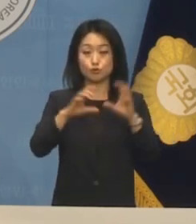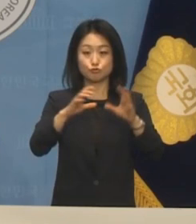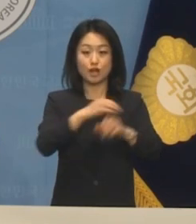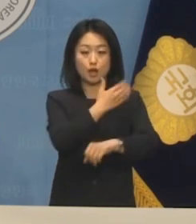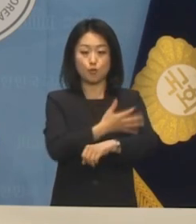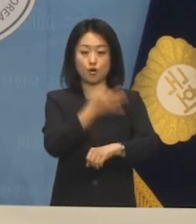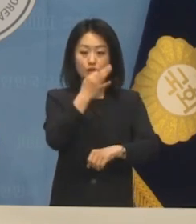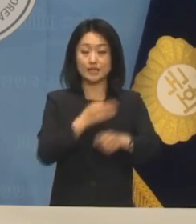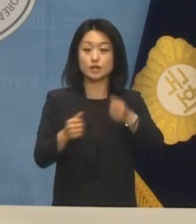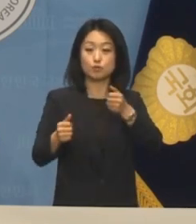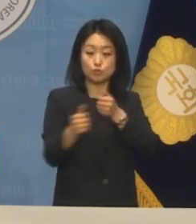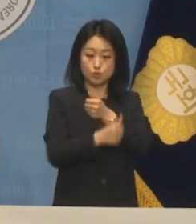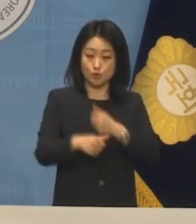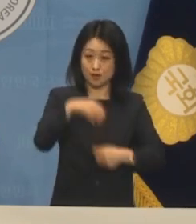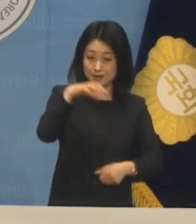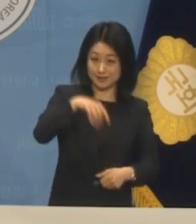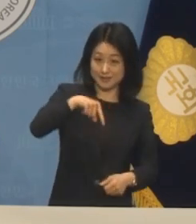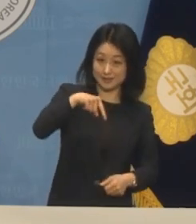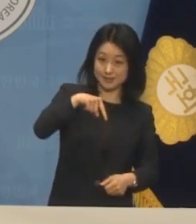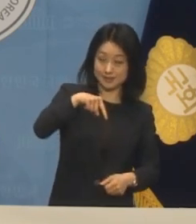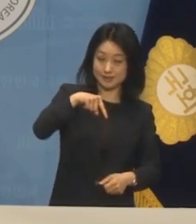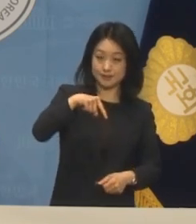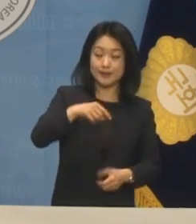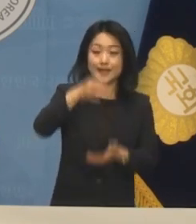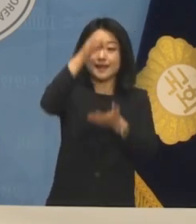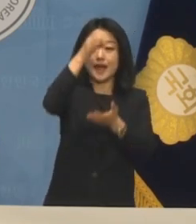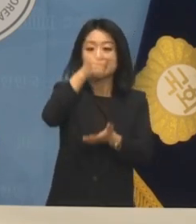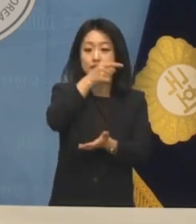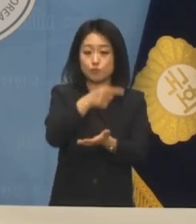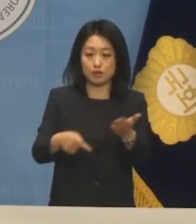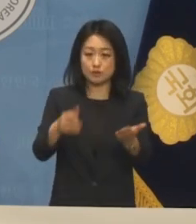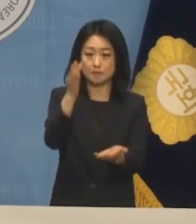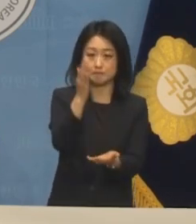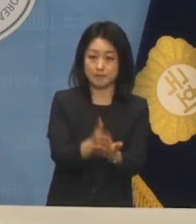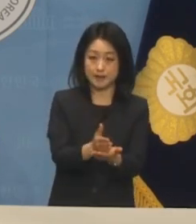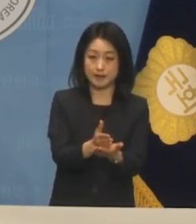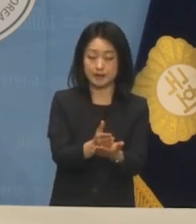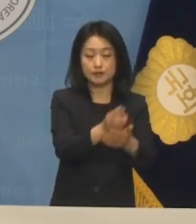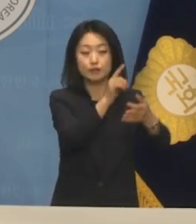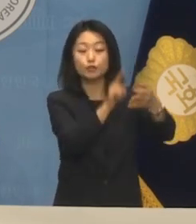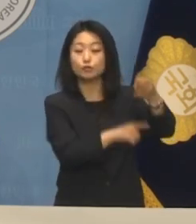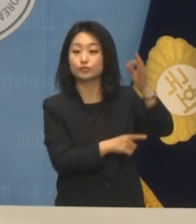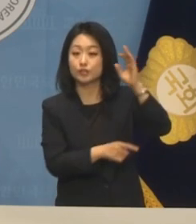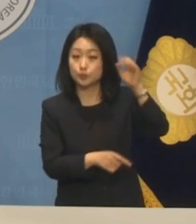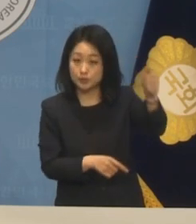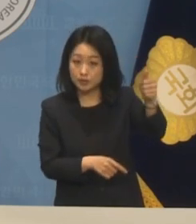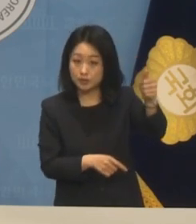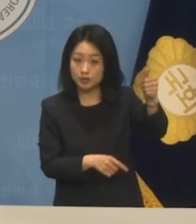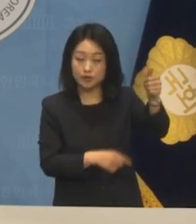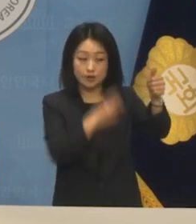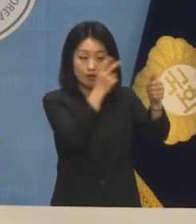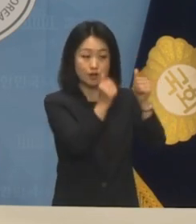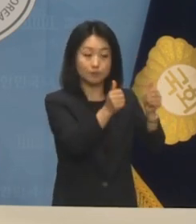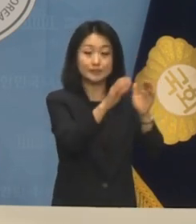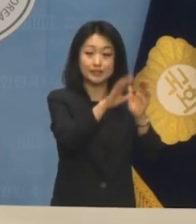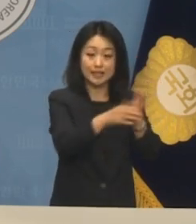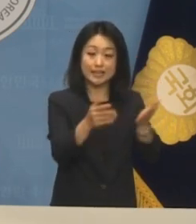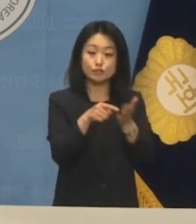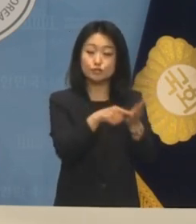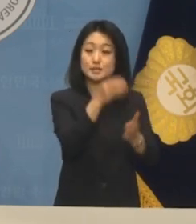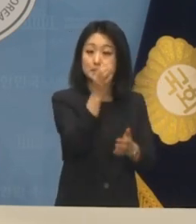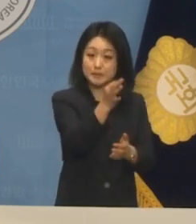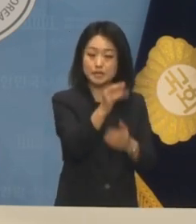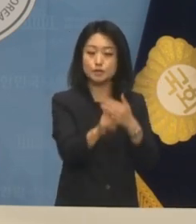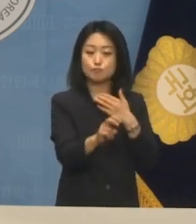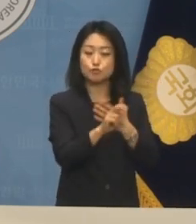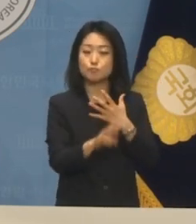권익위 본연의 가치가 훼손되지 않기를 바라며 윤석열 대통령의 검사 시절 업무 추진비